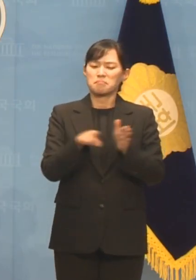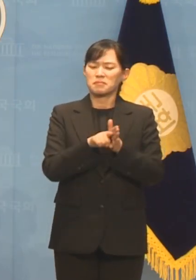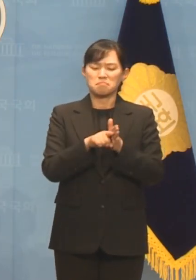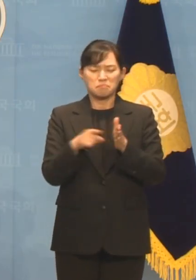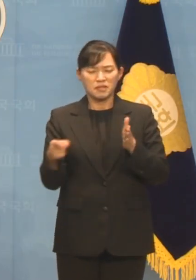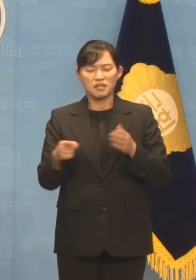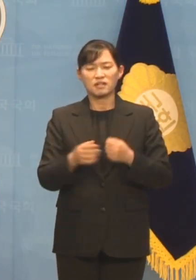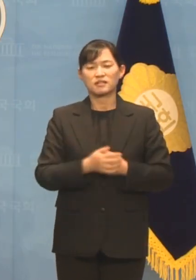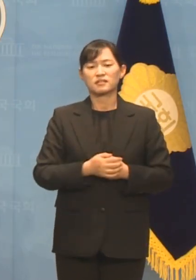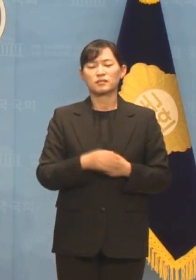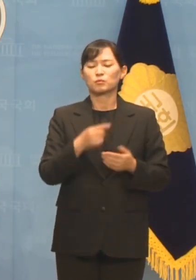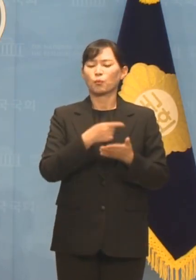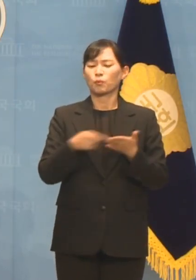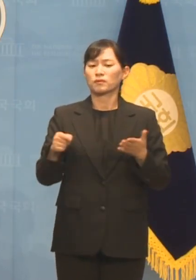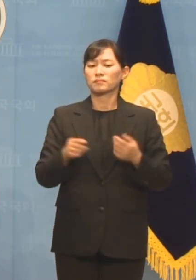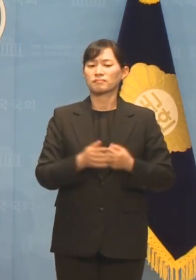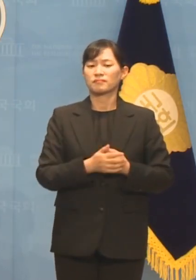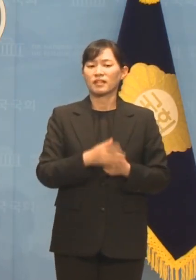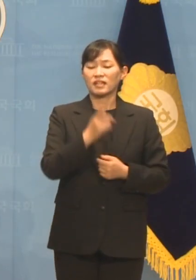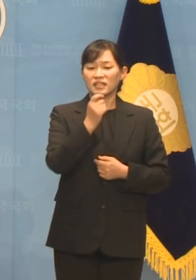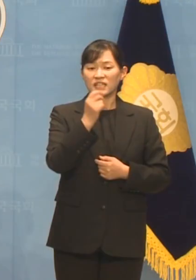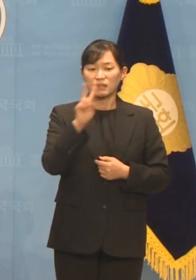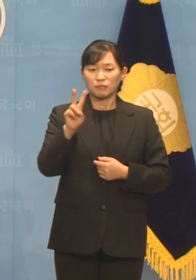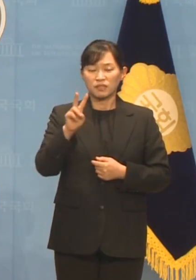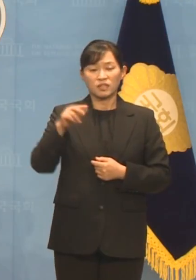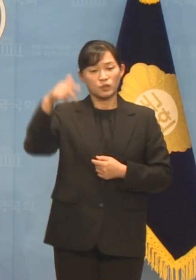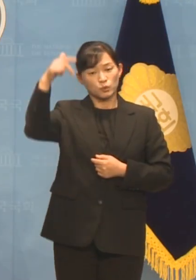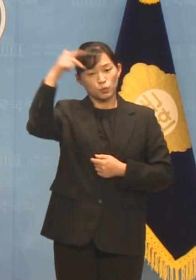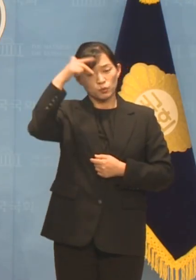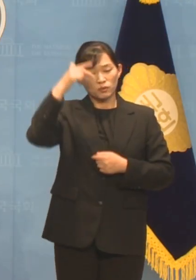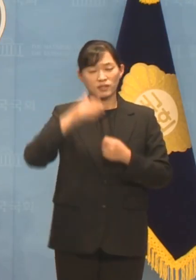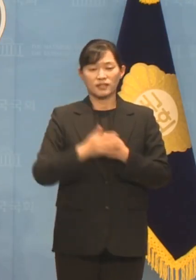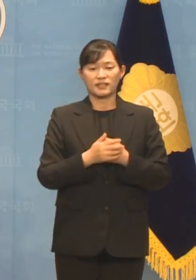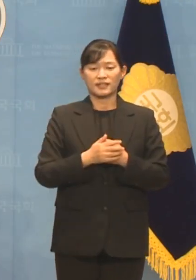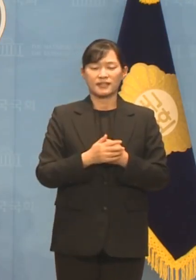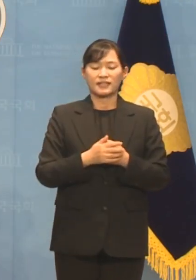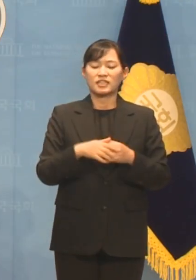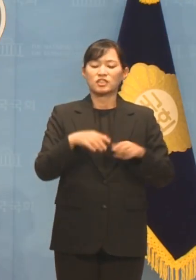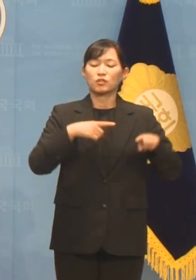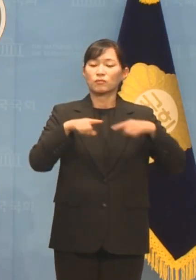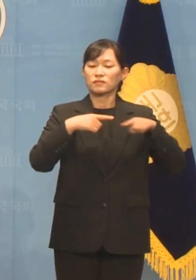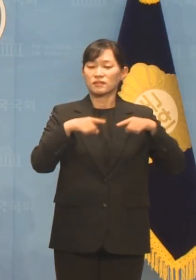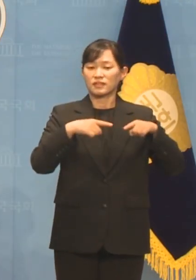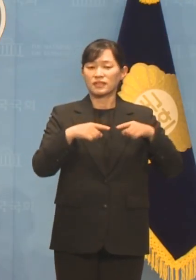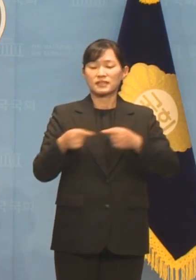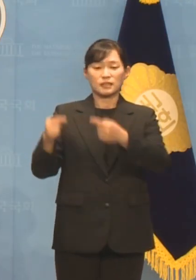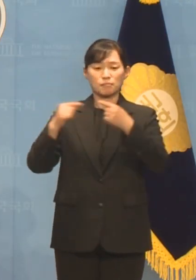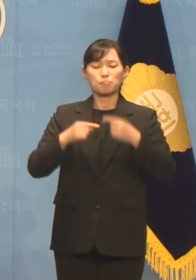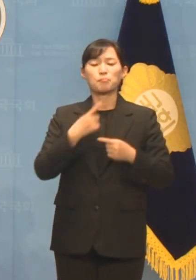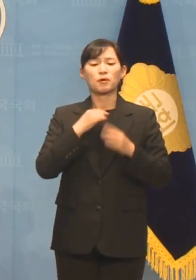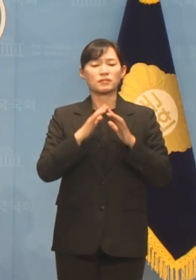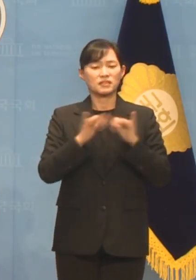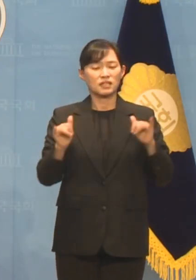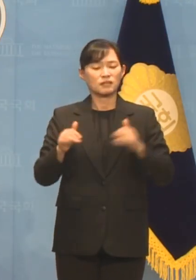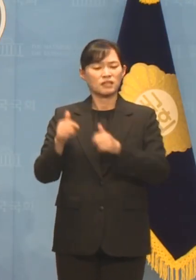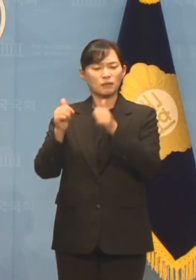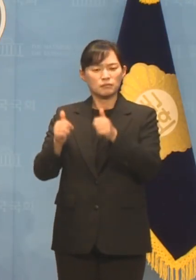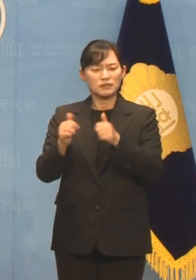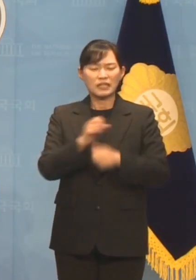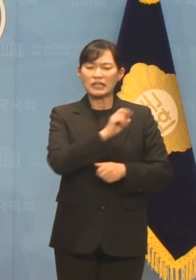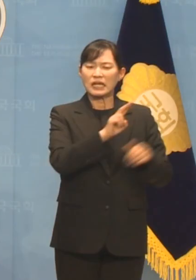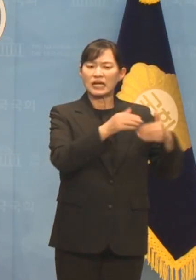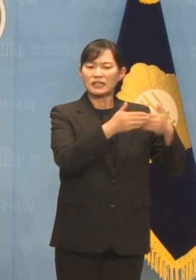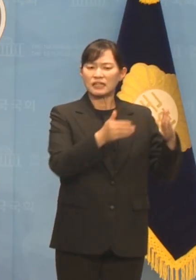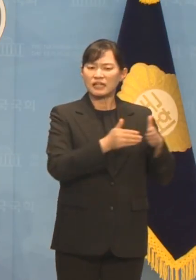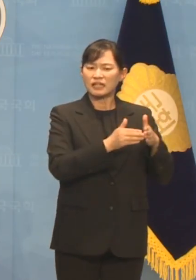것입니다. 또한 4월 7일 TV조선의 시사쇼 정치다에 출연한 한 패널은 사법부가 야당 대표에게 약하다는